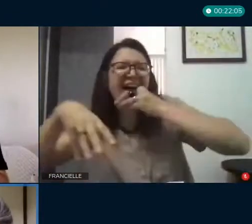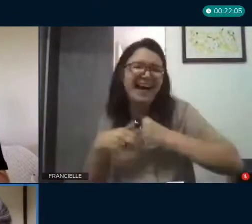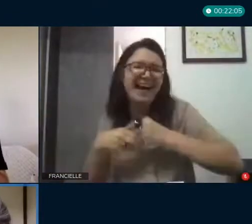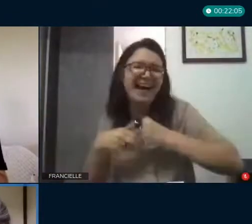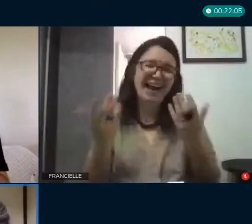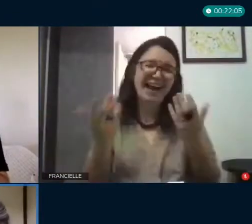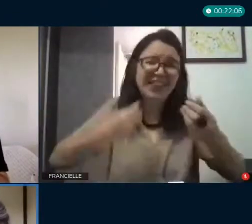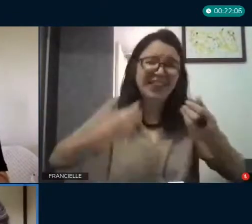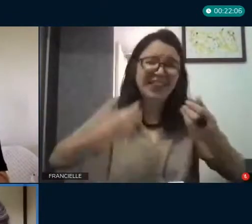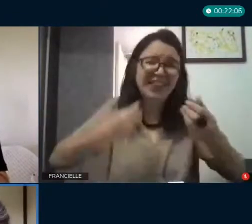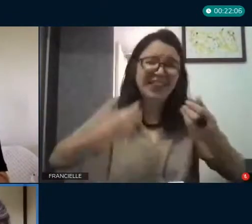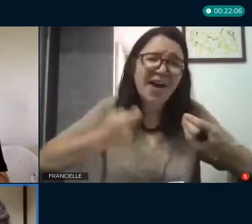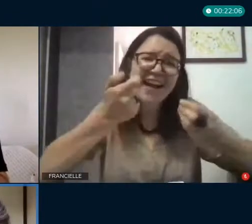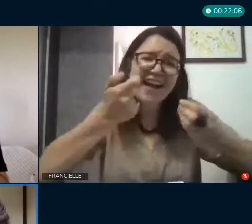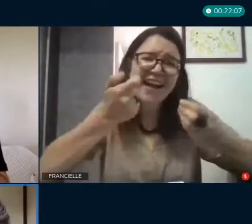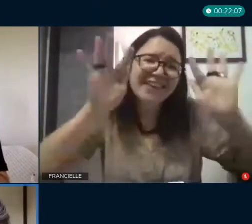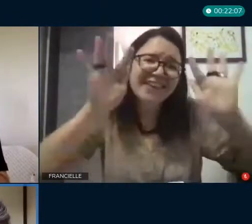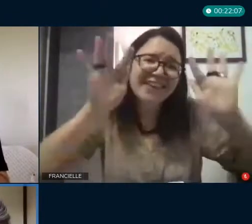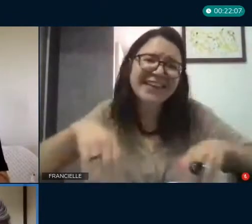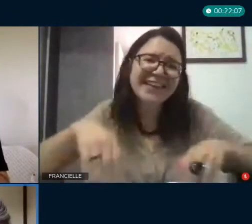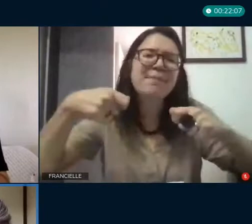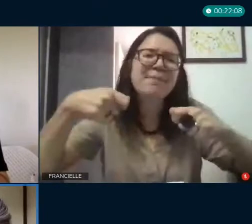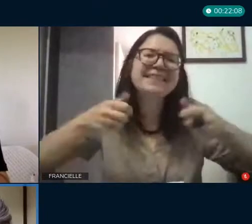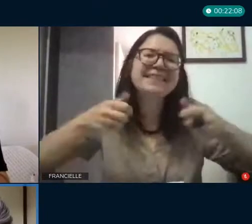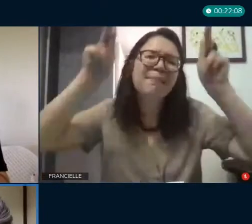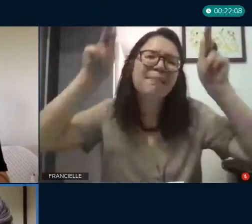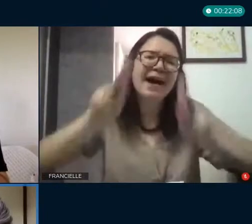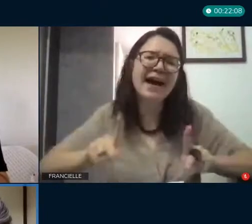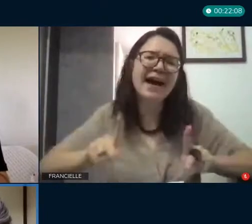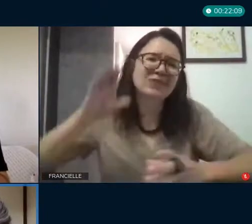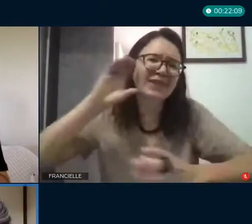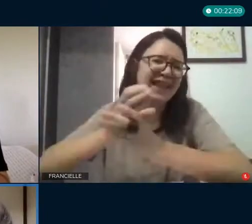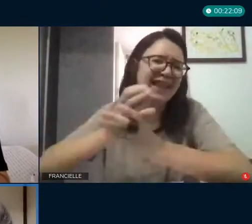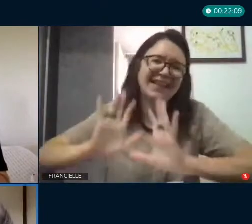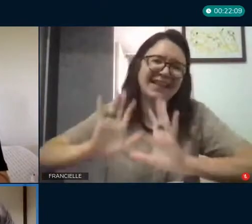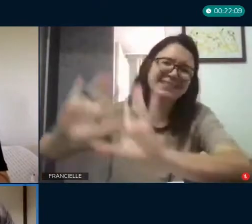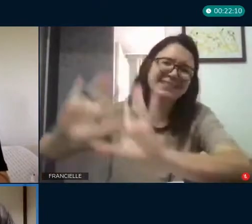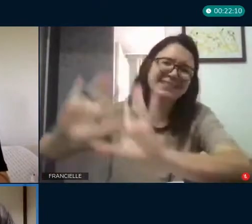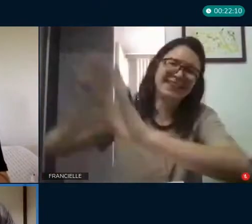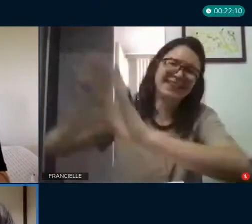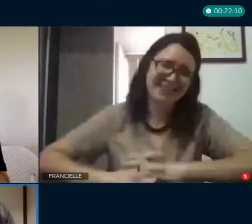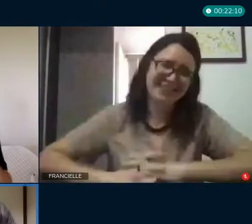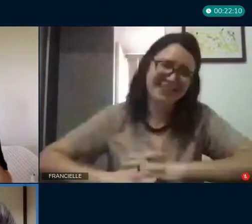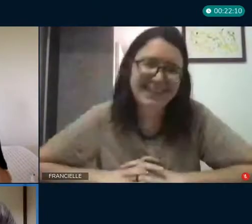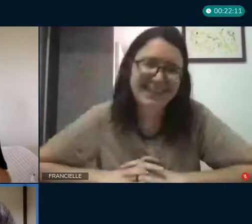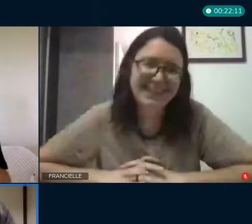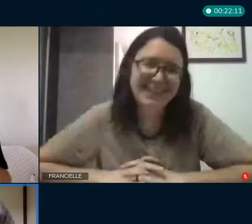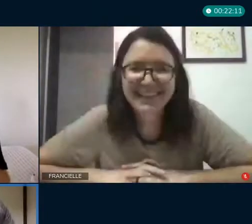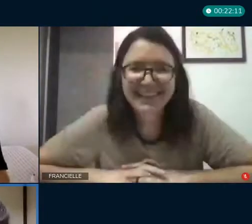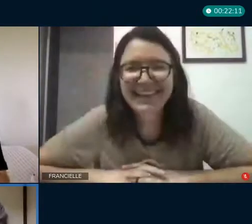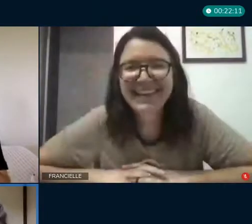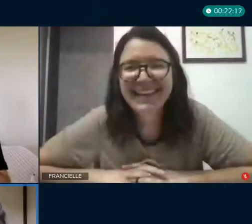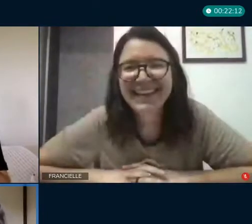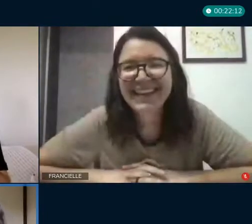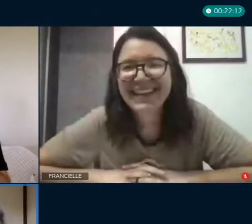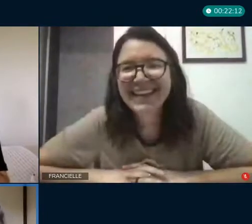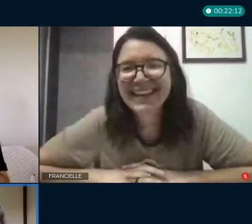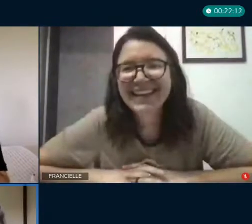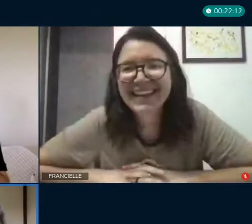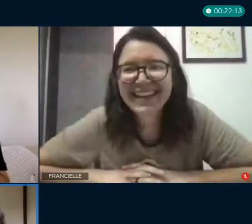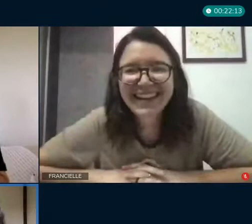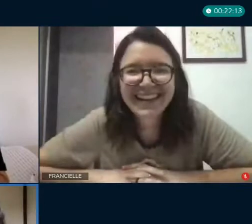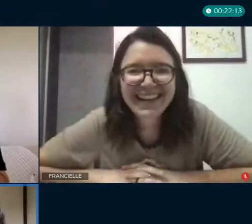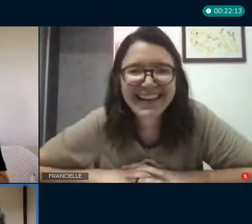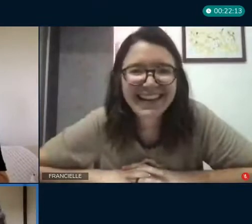pode ver o que você vai decidir junto com a professora Enilde em relação a essa parte do seu